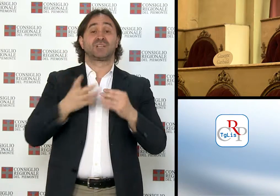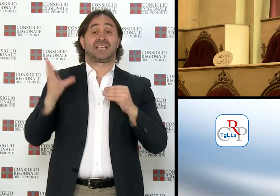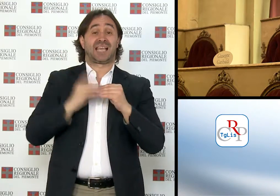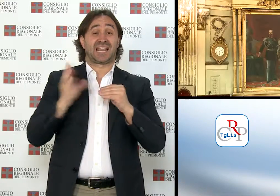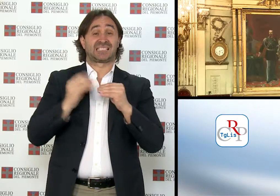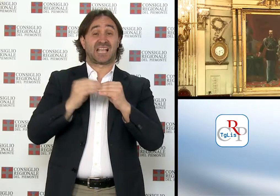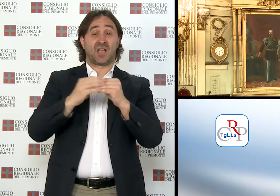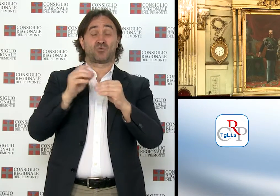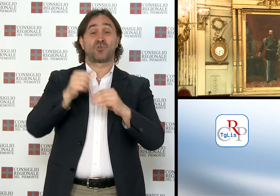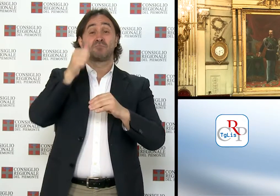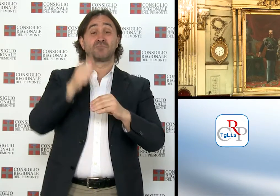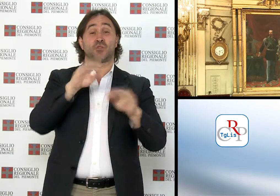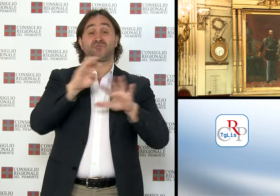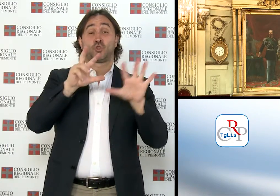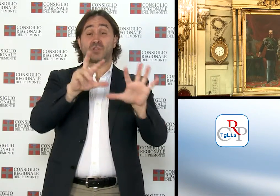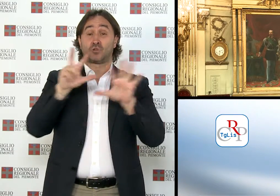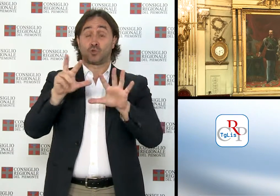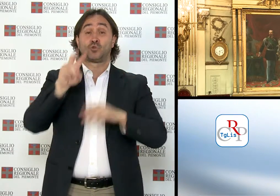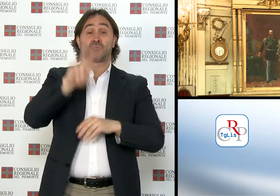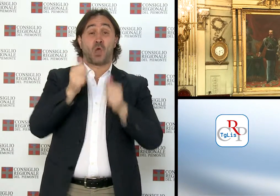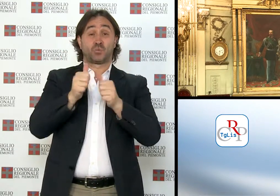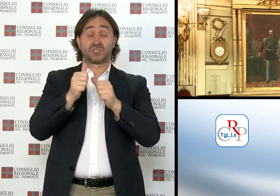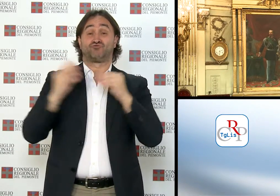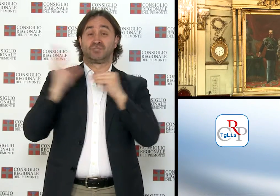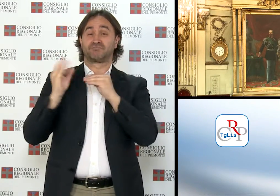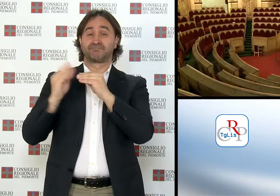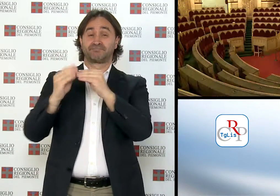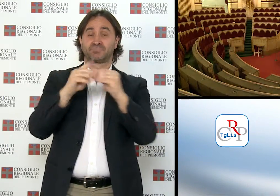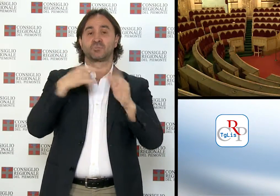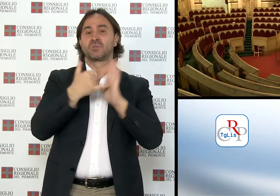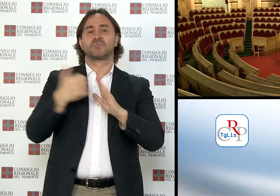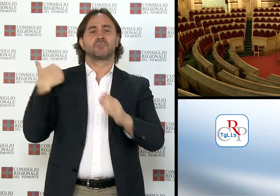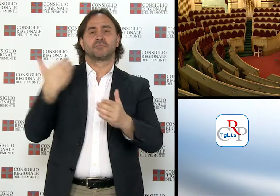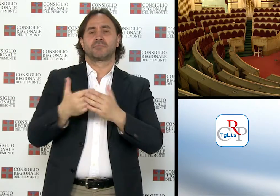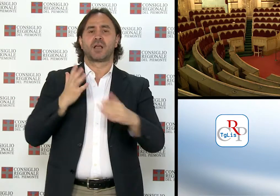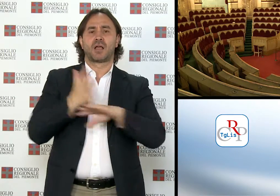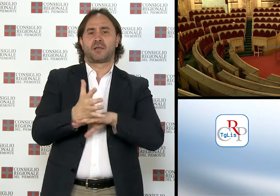del 1988 del 2011 non è più stata accessibile